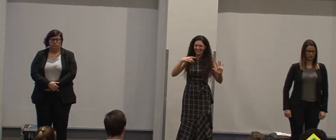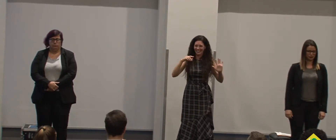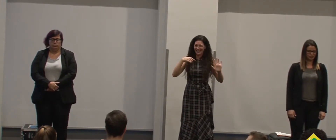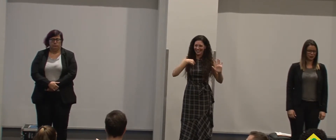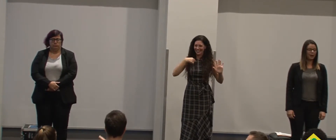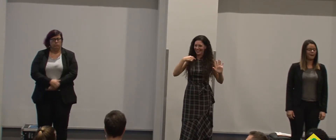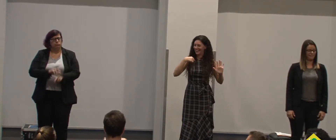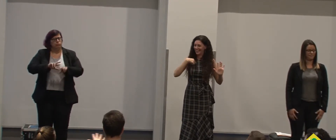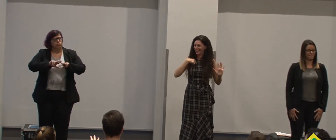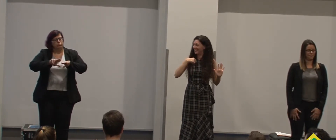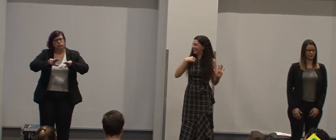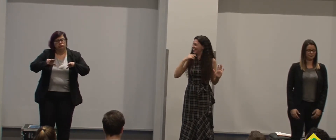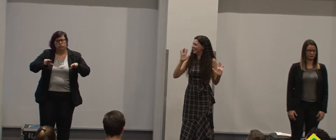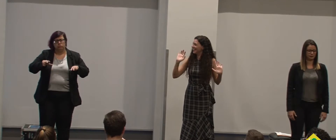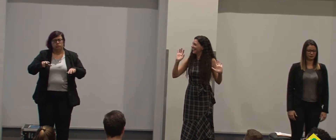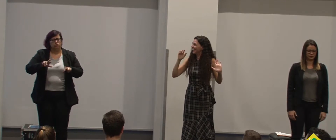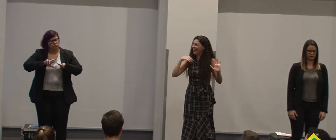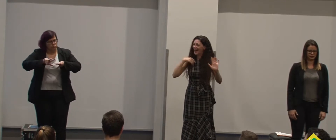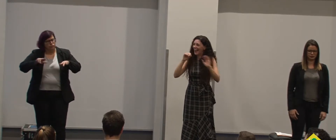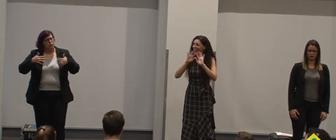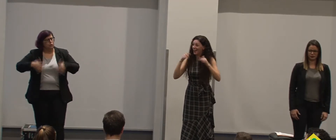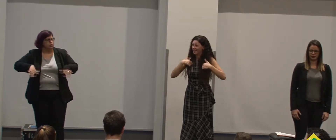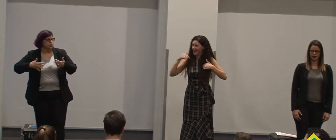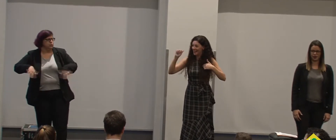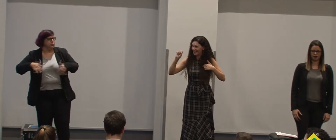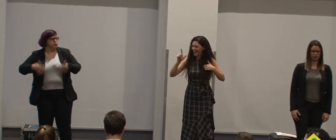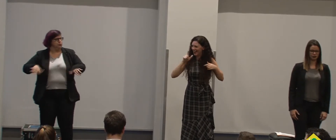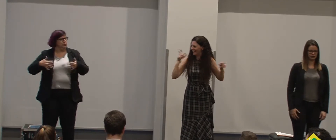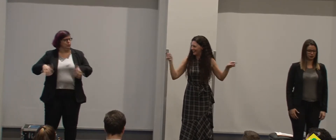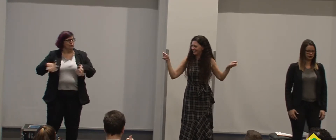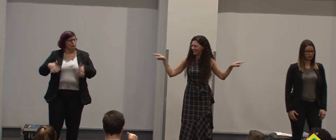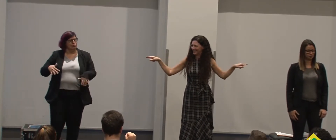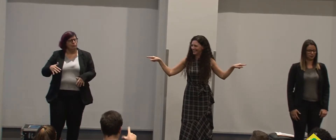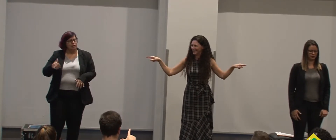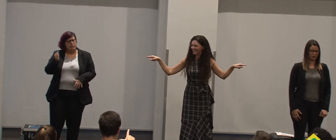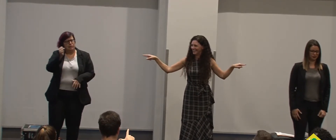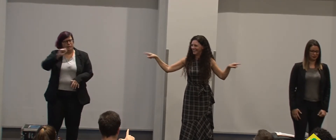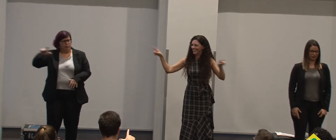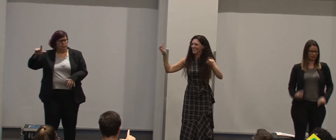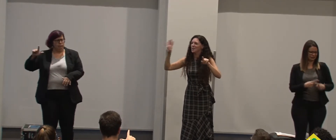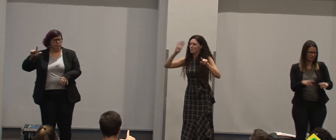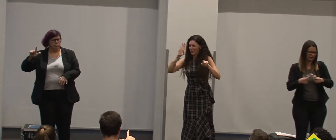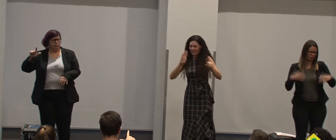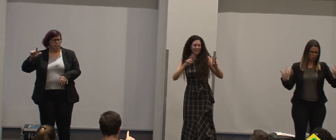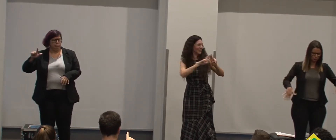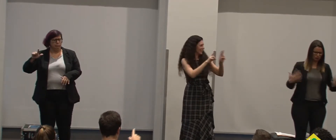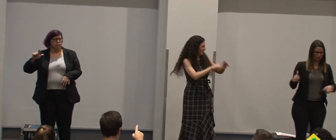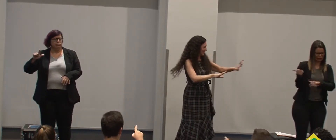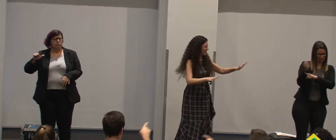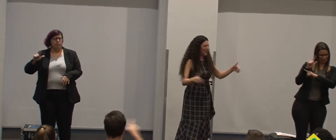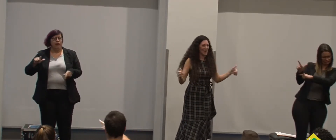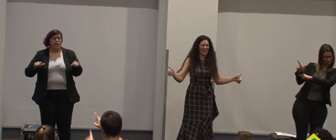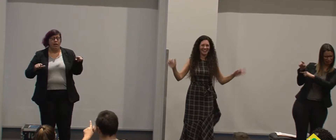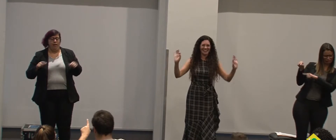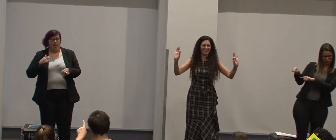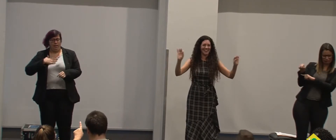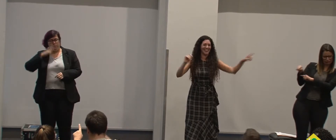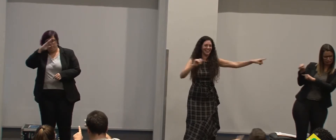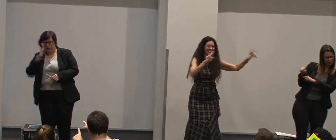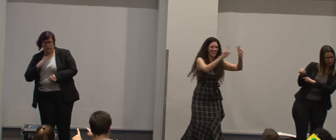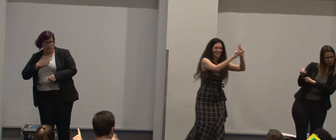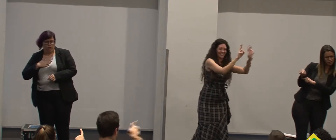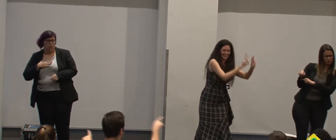A gente tem uma dificuldade aqui com várias línguas que estão sendo expostas, né? Então, aqui vai ser língua de